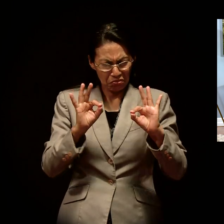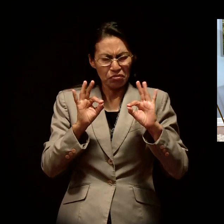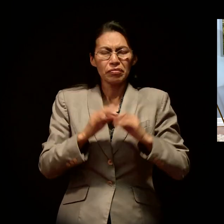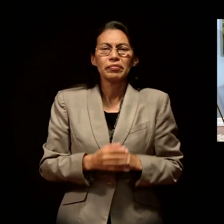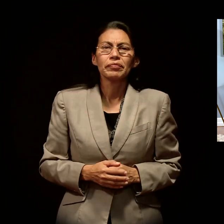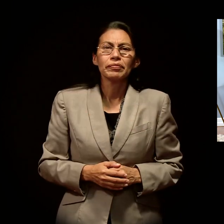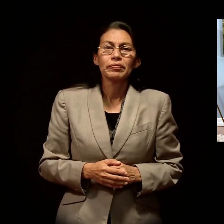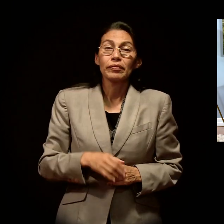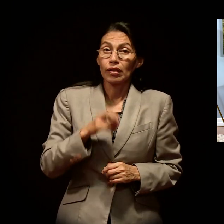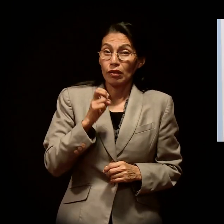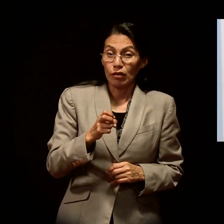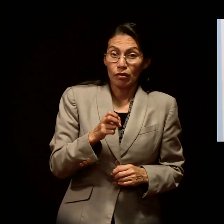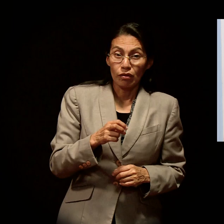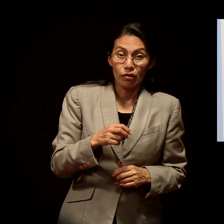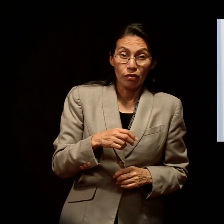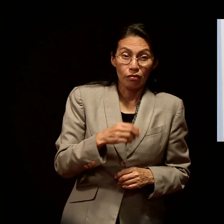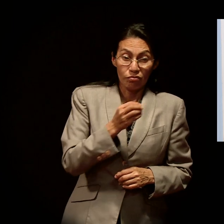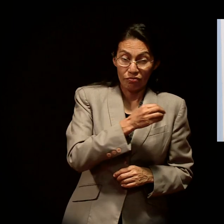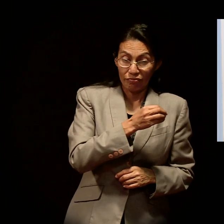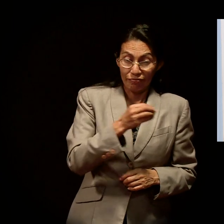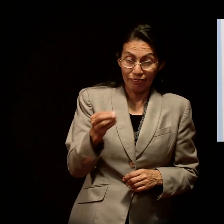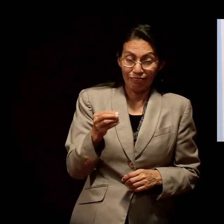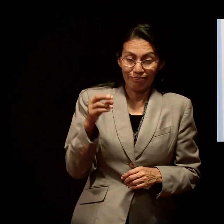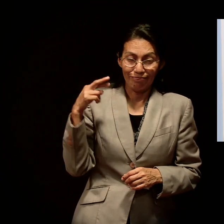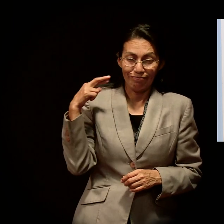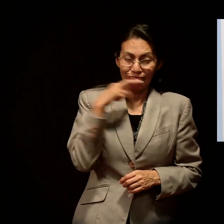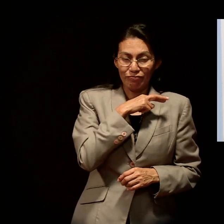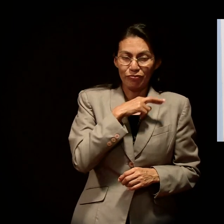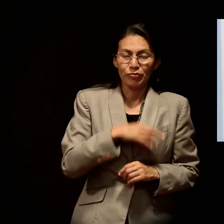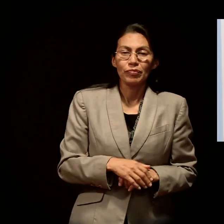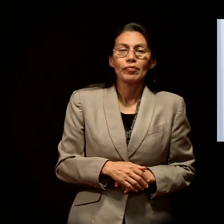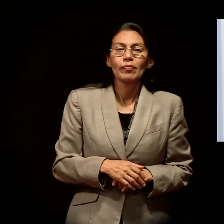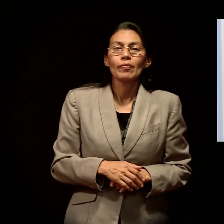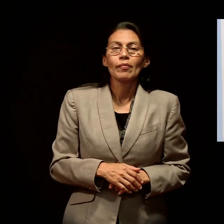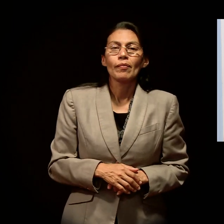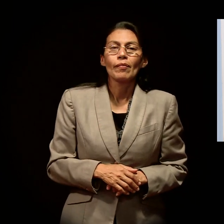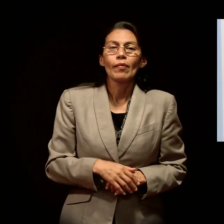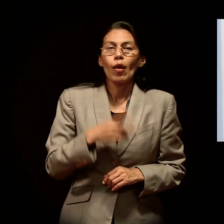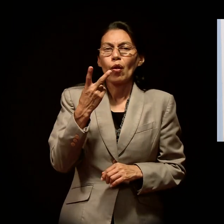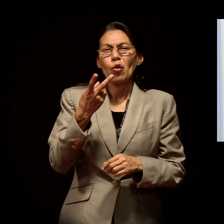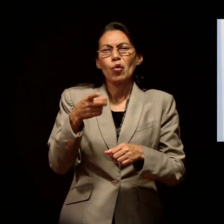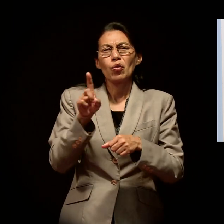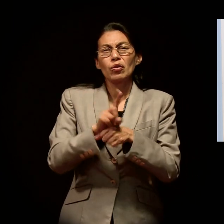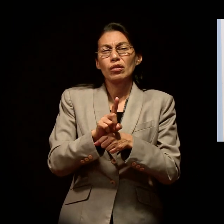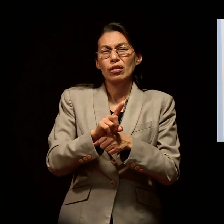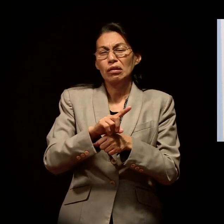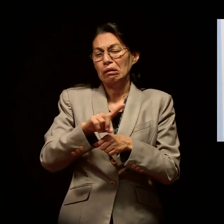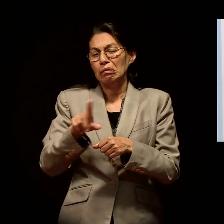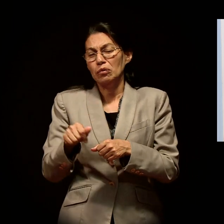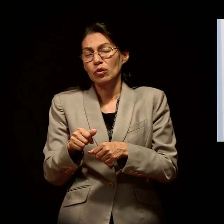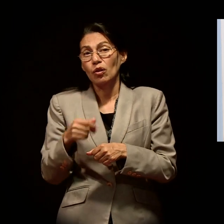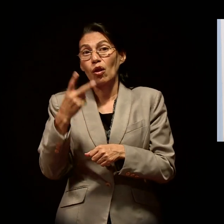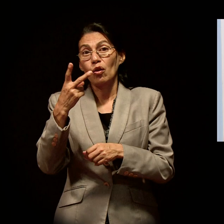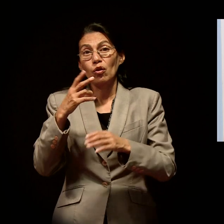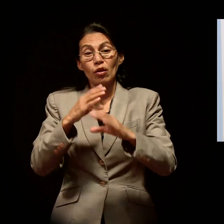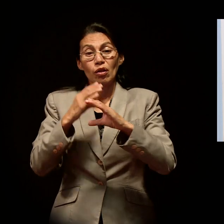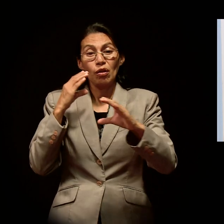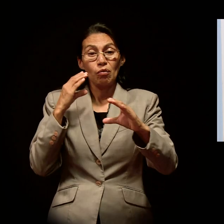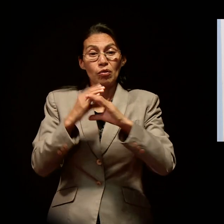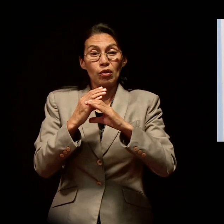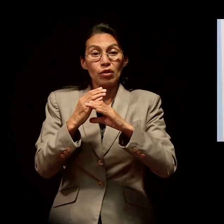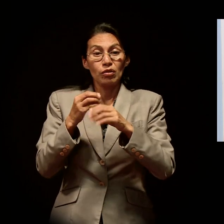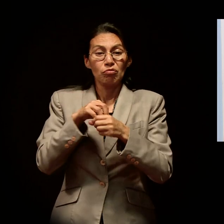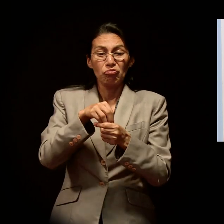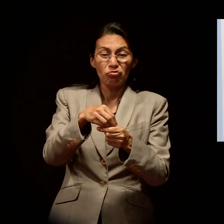actual Así que inmediatamente dio la orden pastor y en pocos días más llegaban dos autobuses